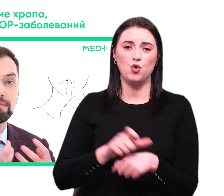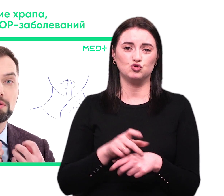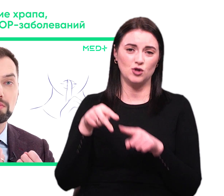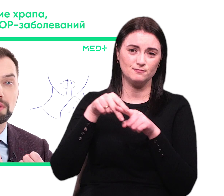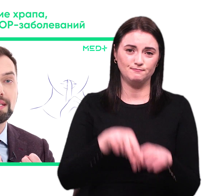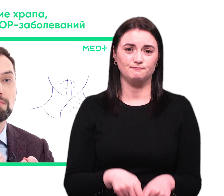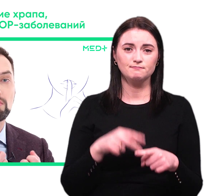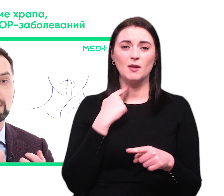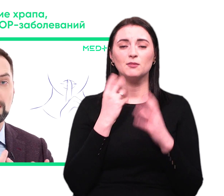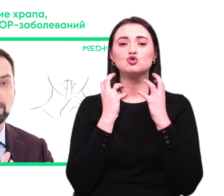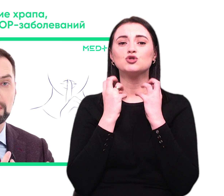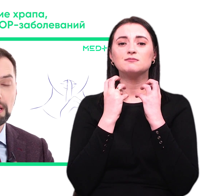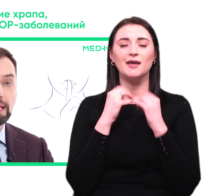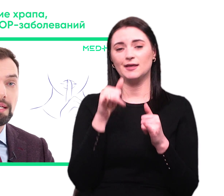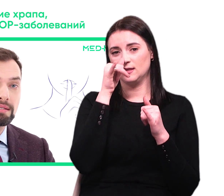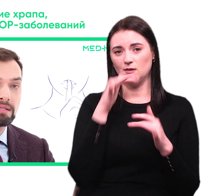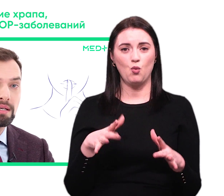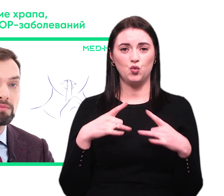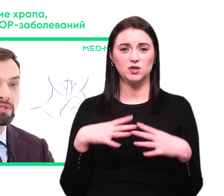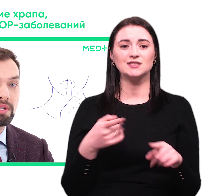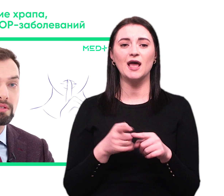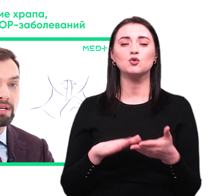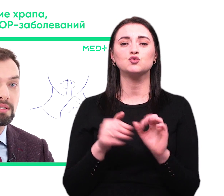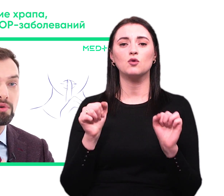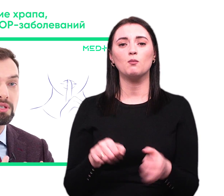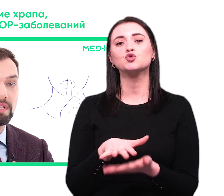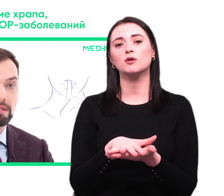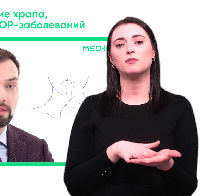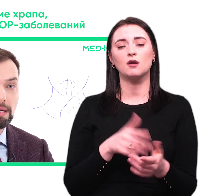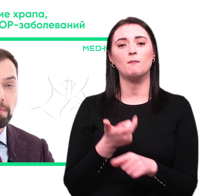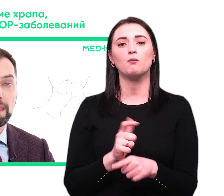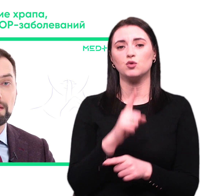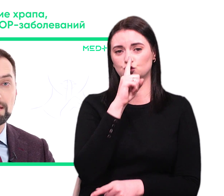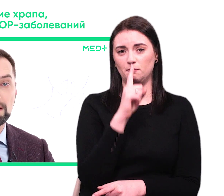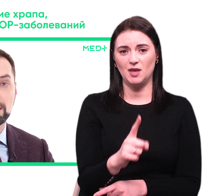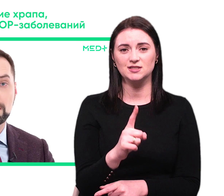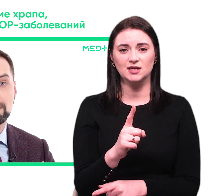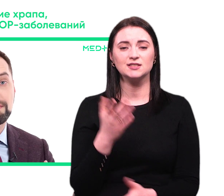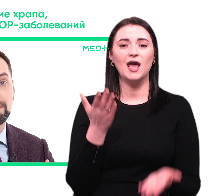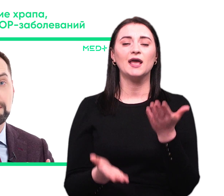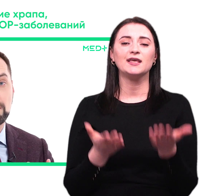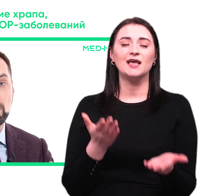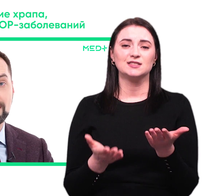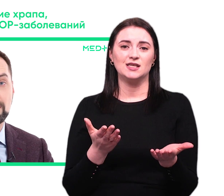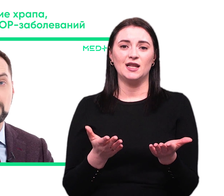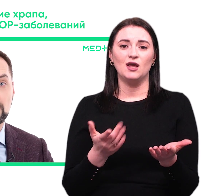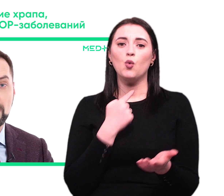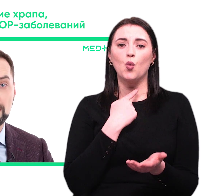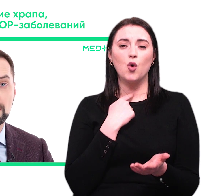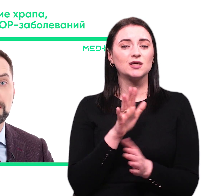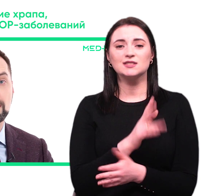мышцы спазмируются и не могут расслабиться. И это состояние может продолжаться больше месяца. Если голос